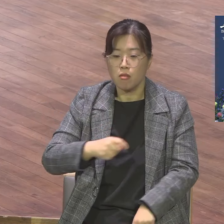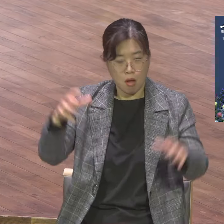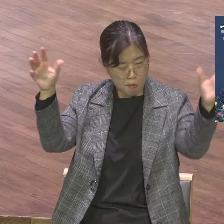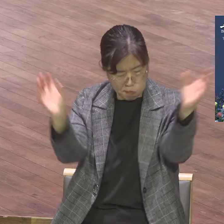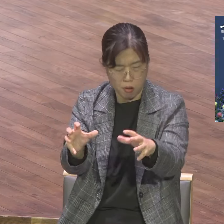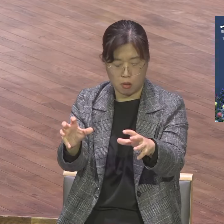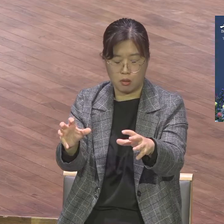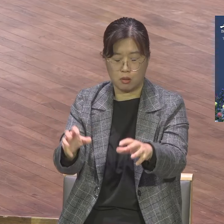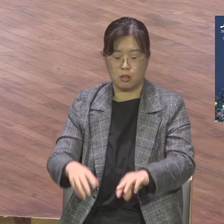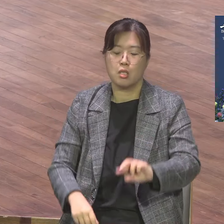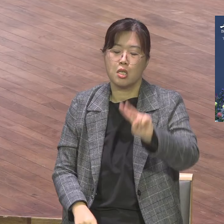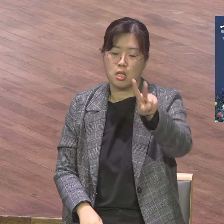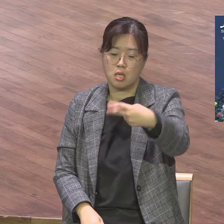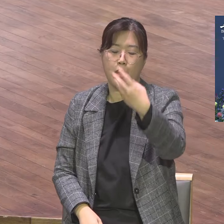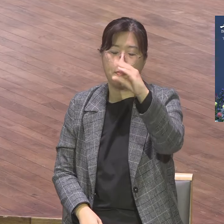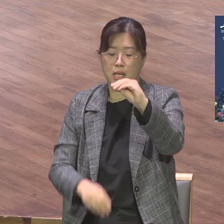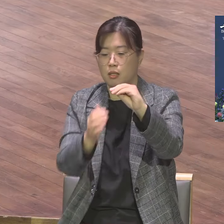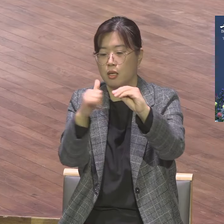차는 못 들어갑니다. 각자.